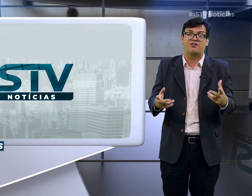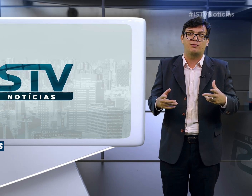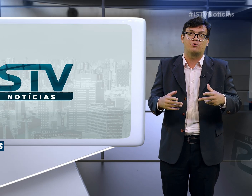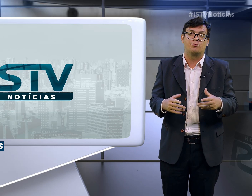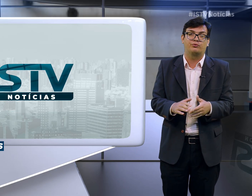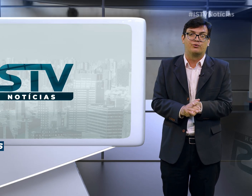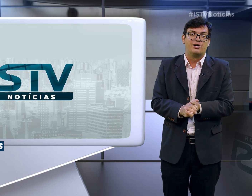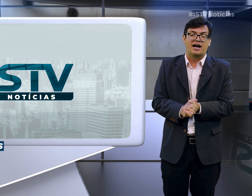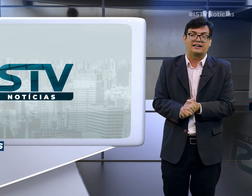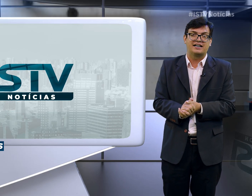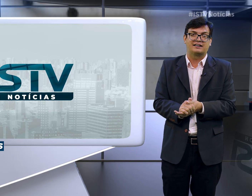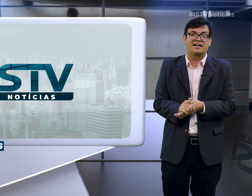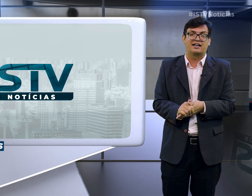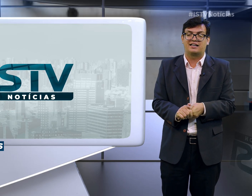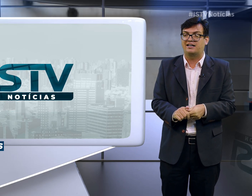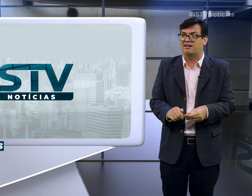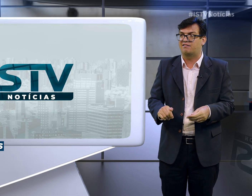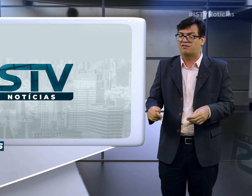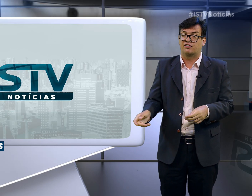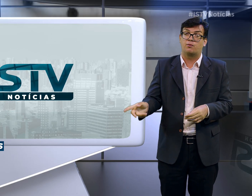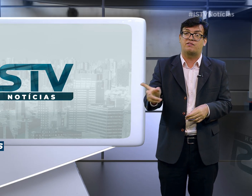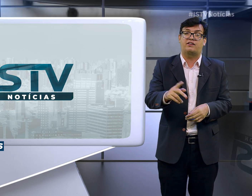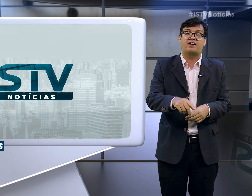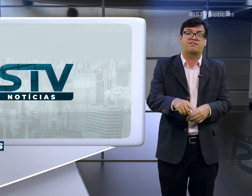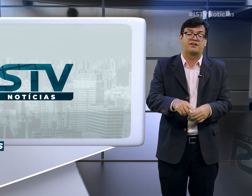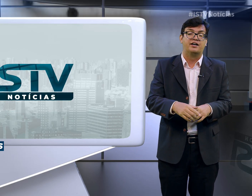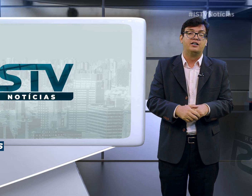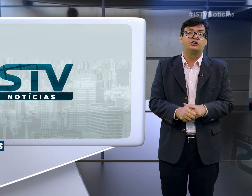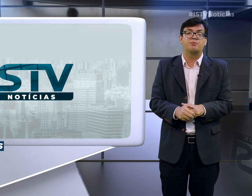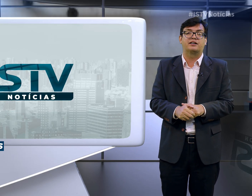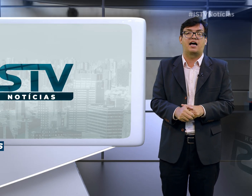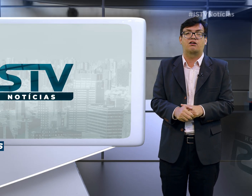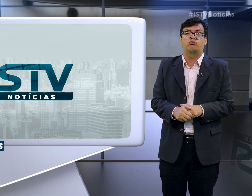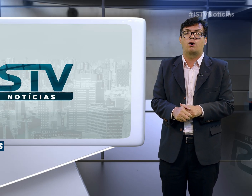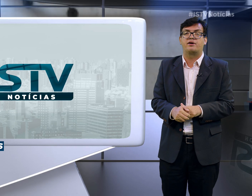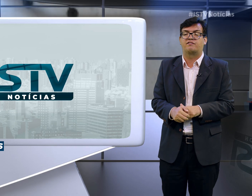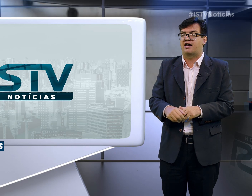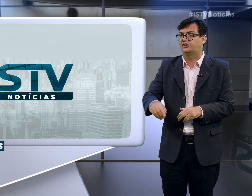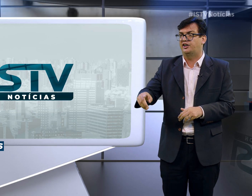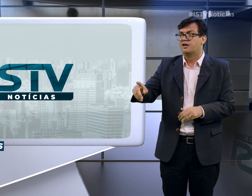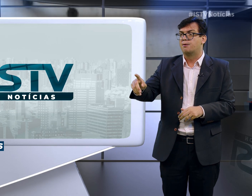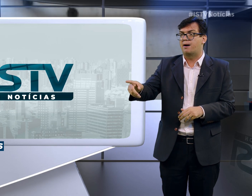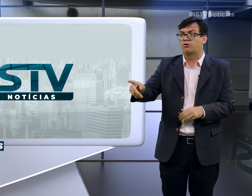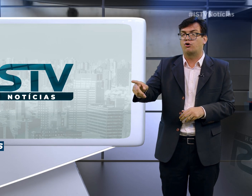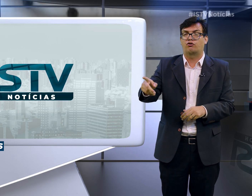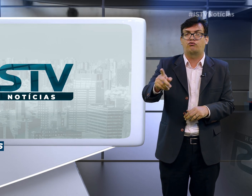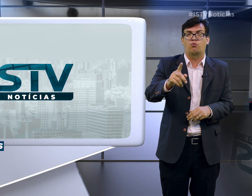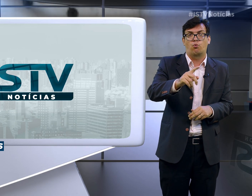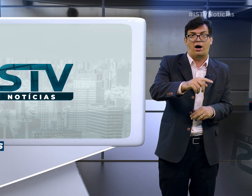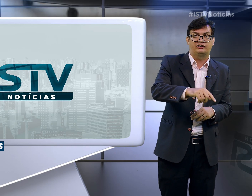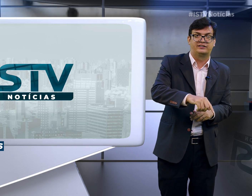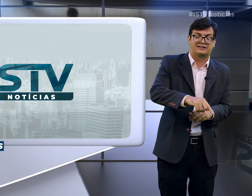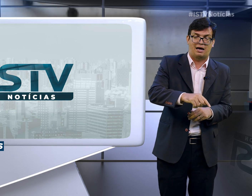Brasil e do mundo aqui na tela da Yes TV. Não esqueça de mandar a sua mensagem para o nosso WhatsApp,